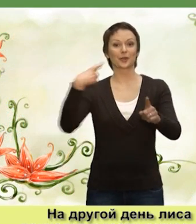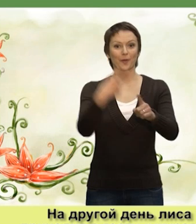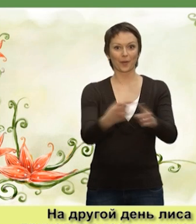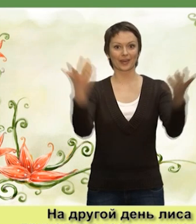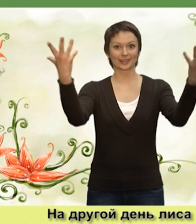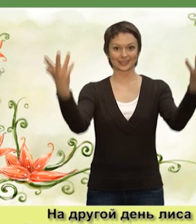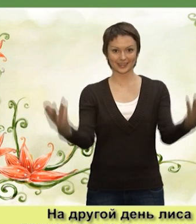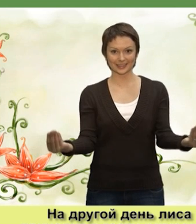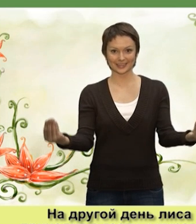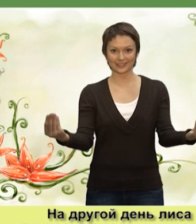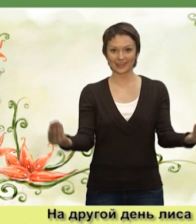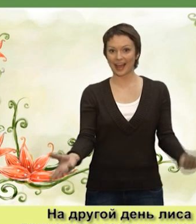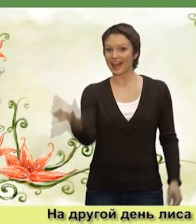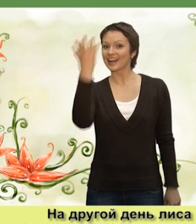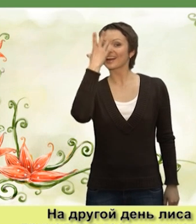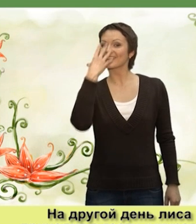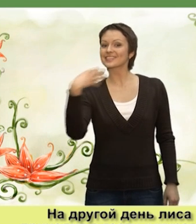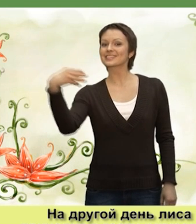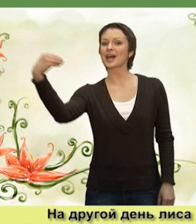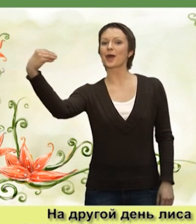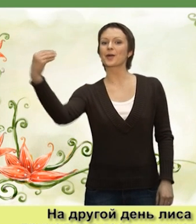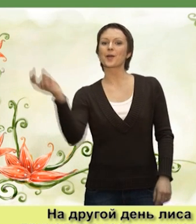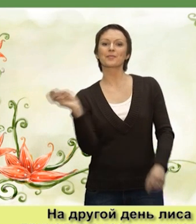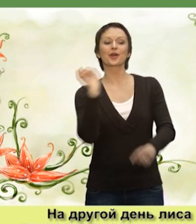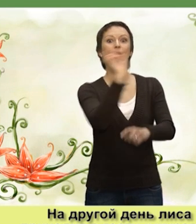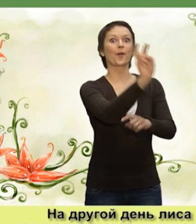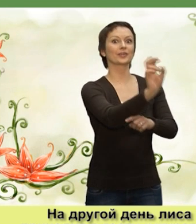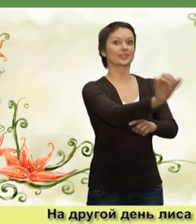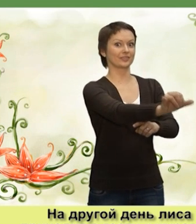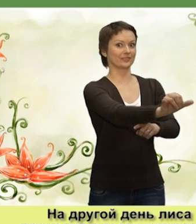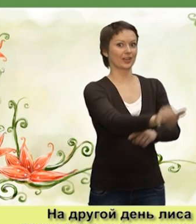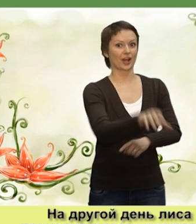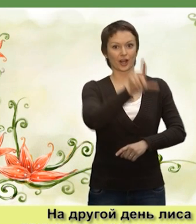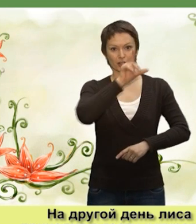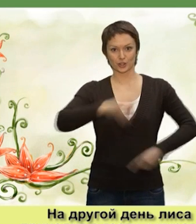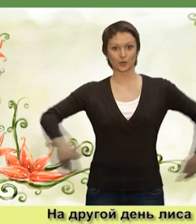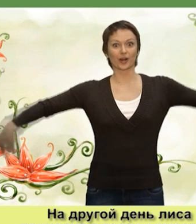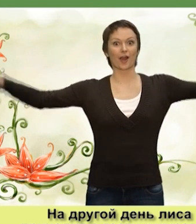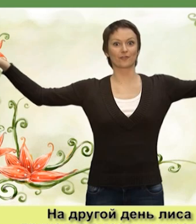На другой день лиса приходит в гости к журавлю.